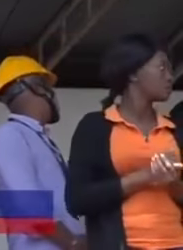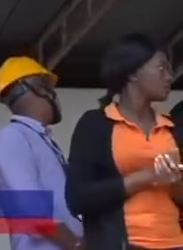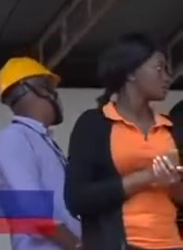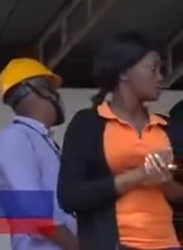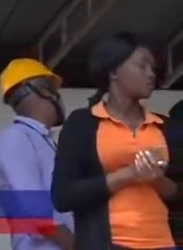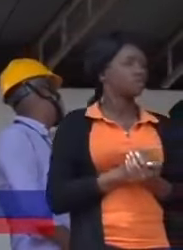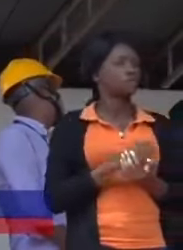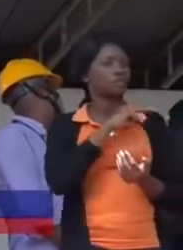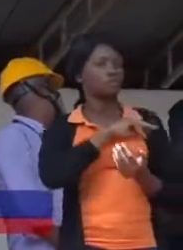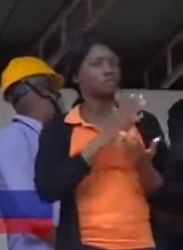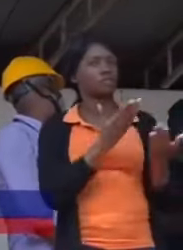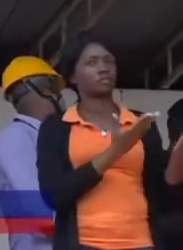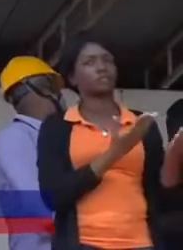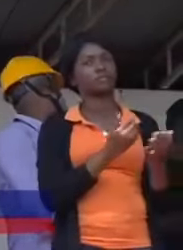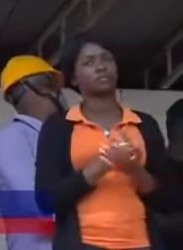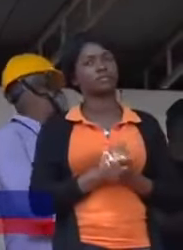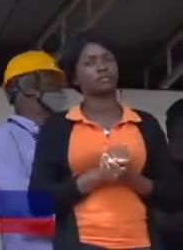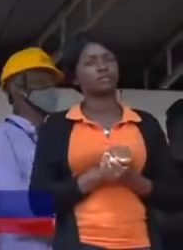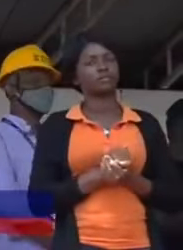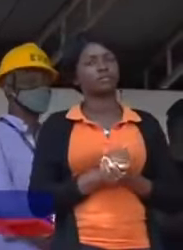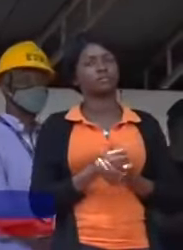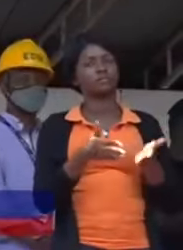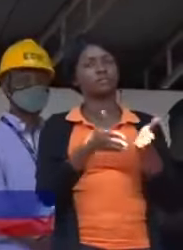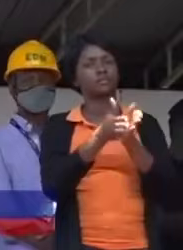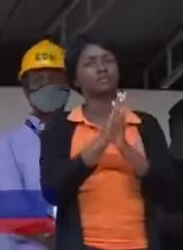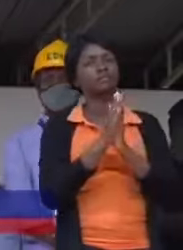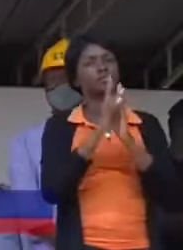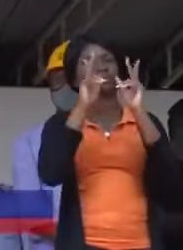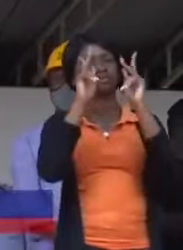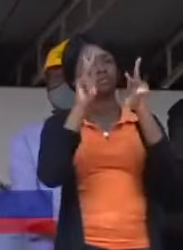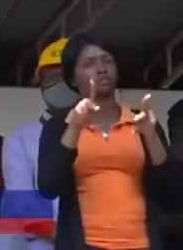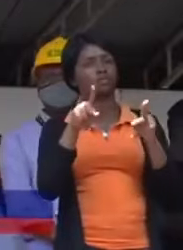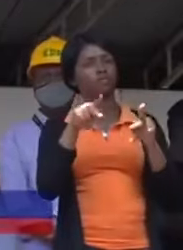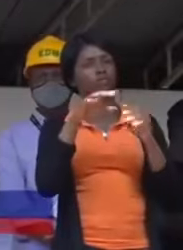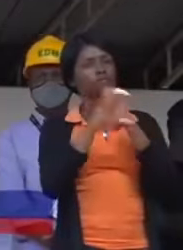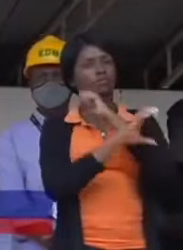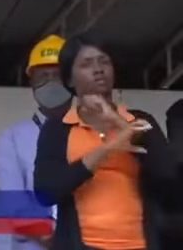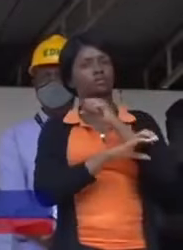ministre Zéphirin là, ça veut dire, mandé Mounokap, moun dans la diaspora,